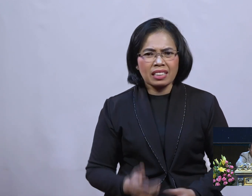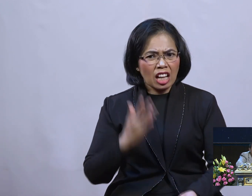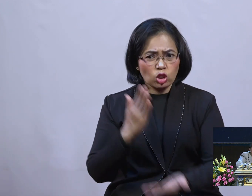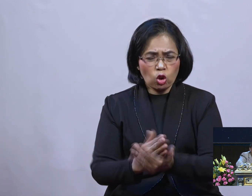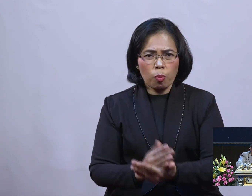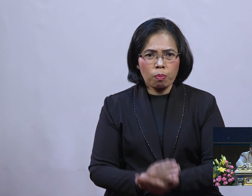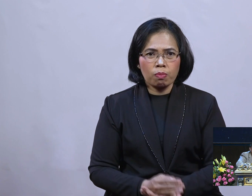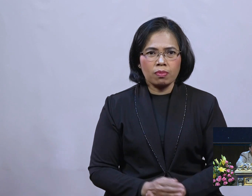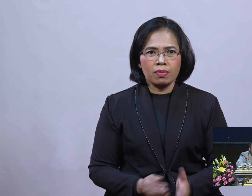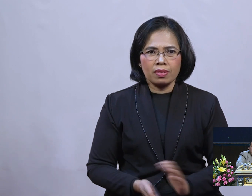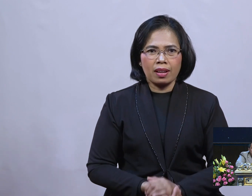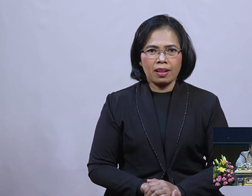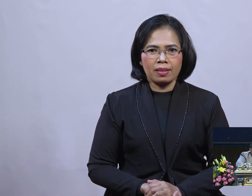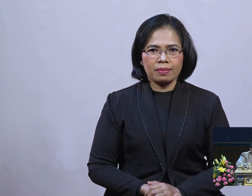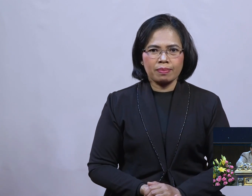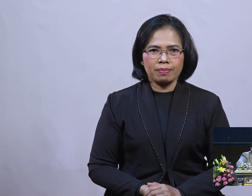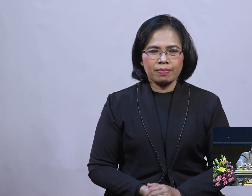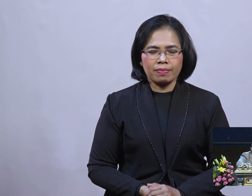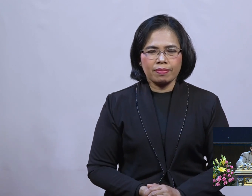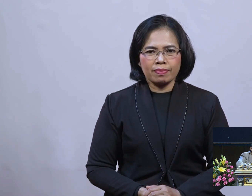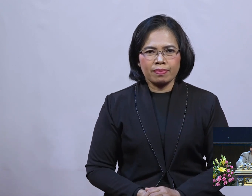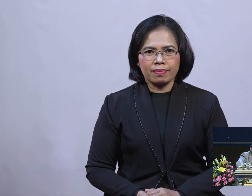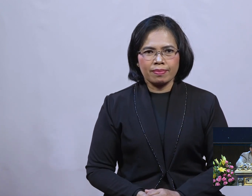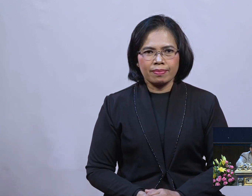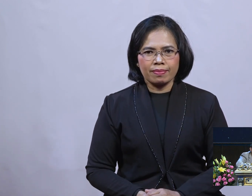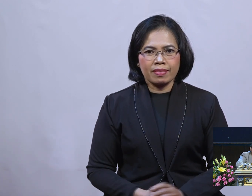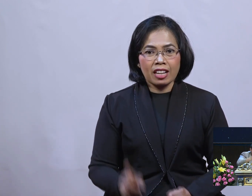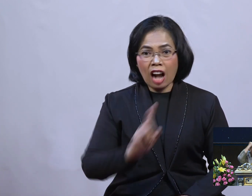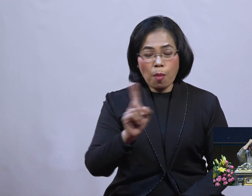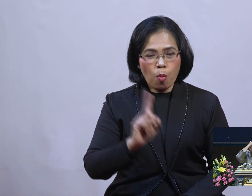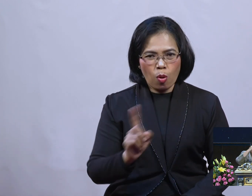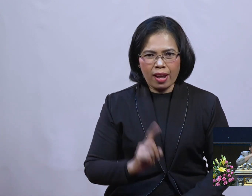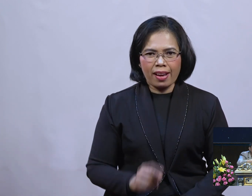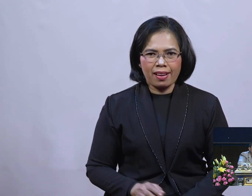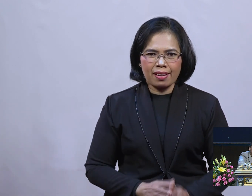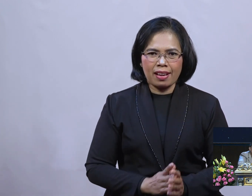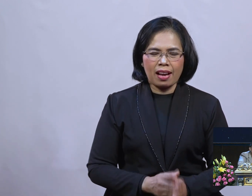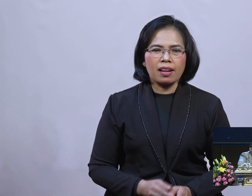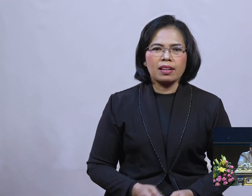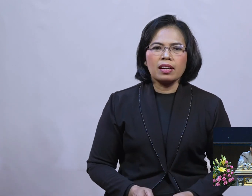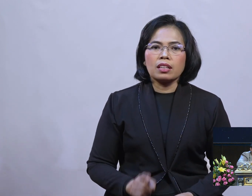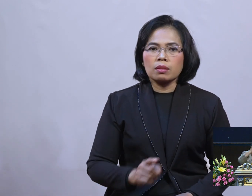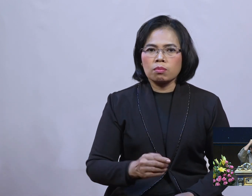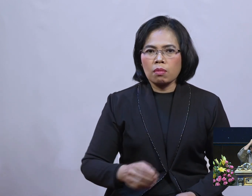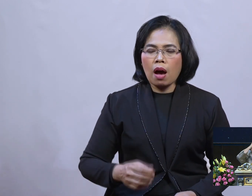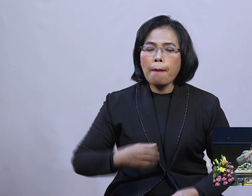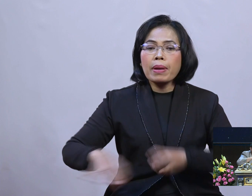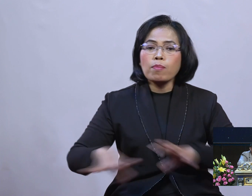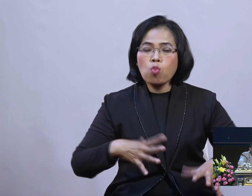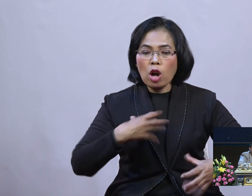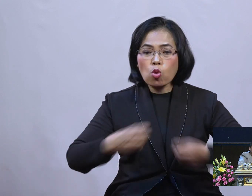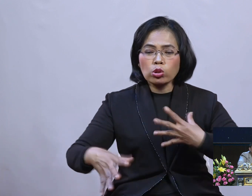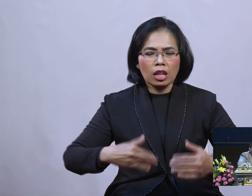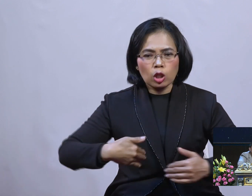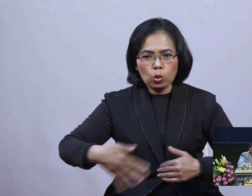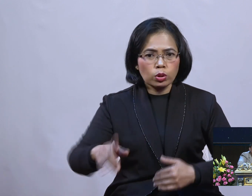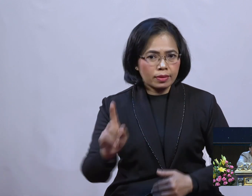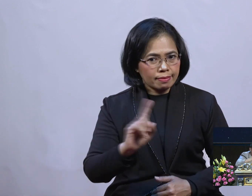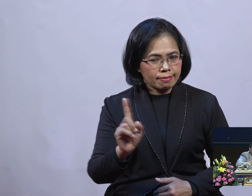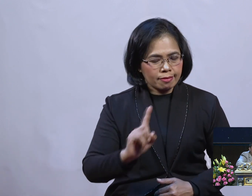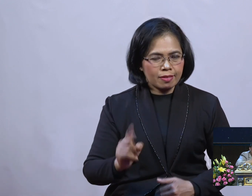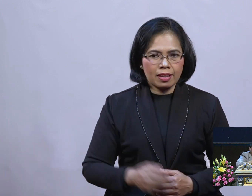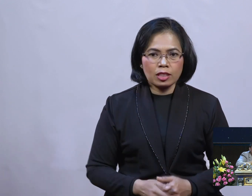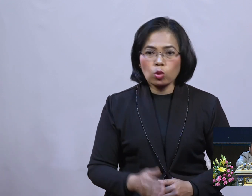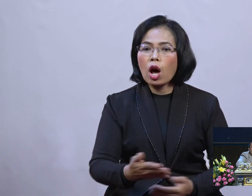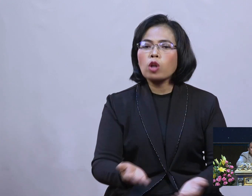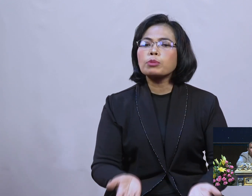Hai jadi istri orang boleh jadi tv-6 orangnya nggak boleh bangkit sementara bangkit Hai